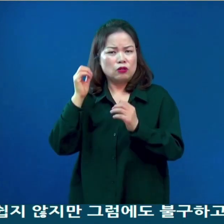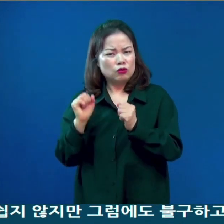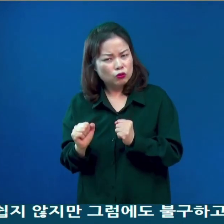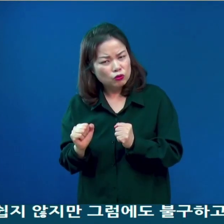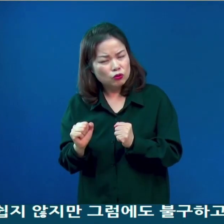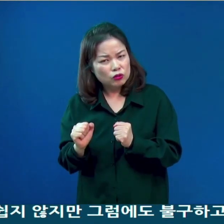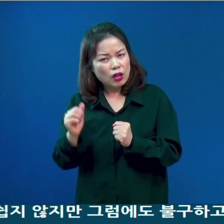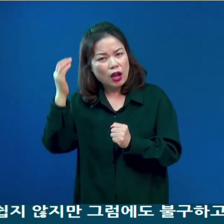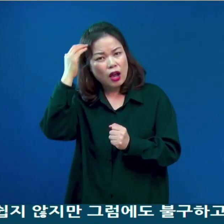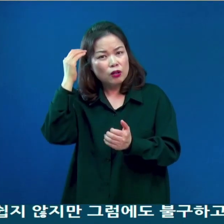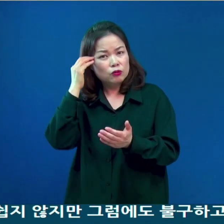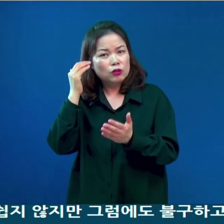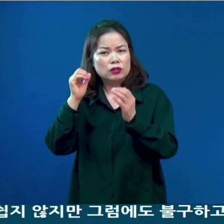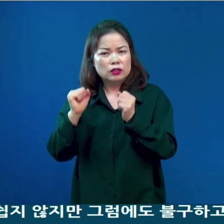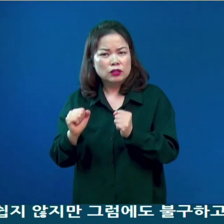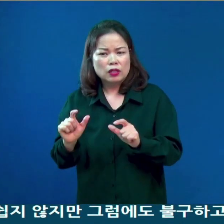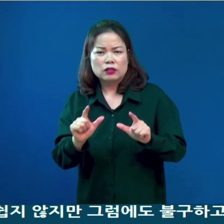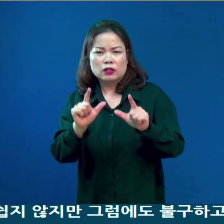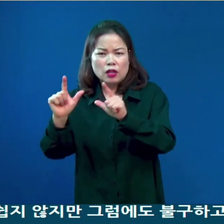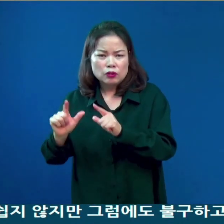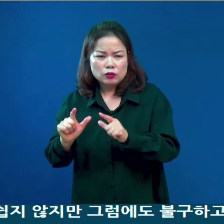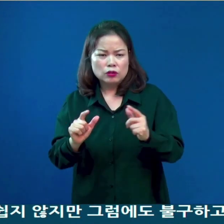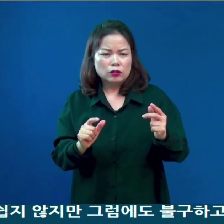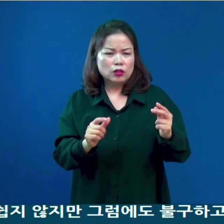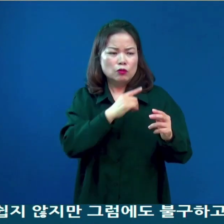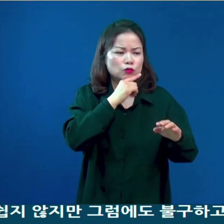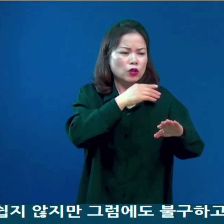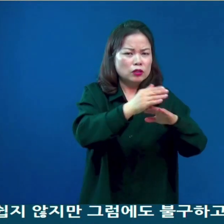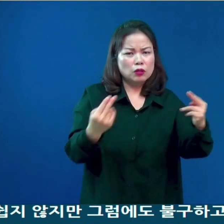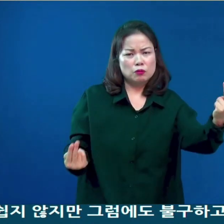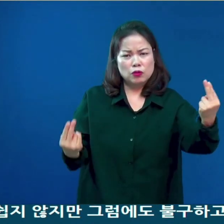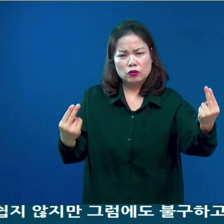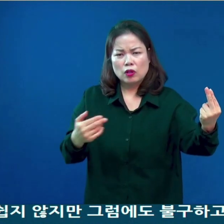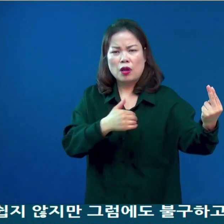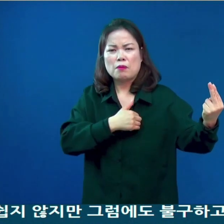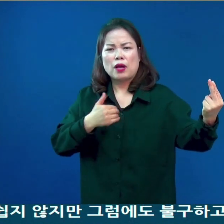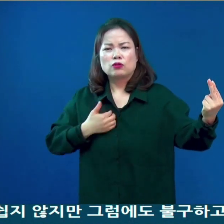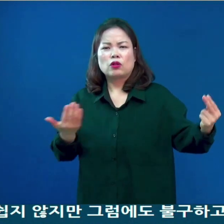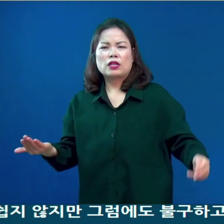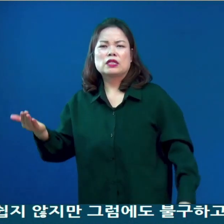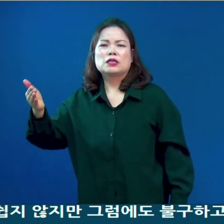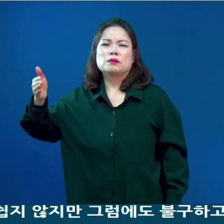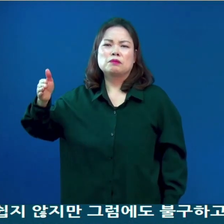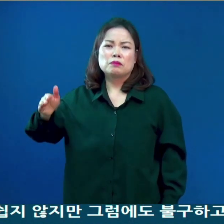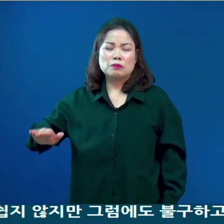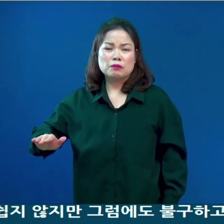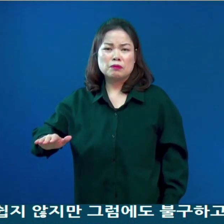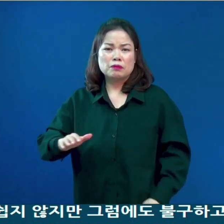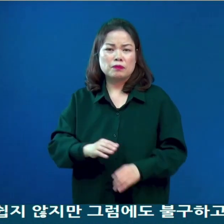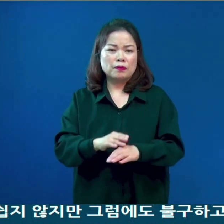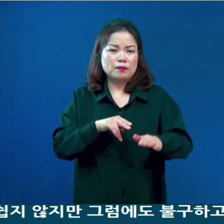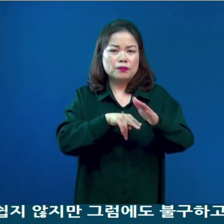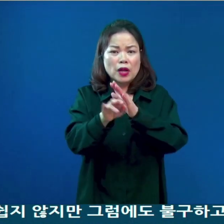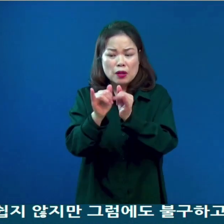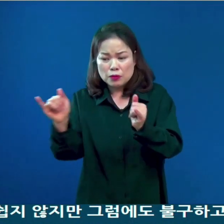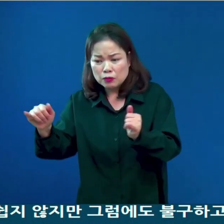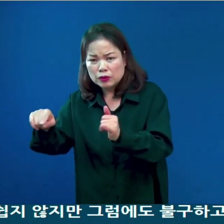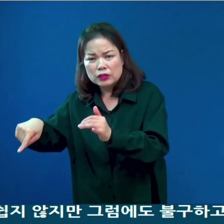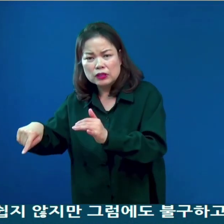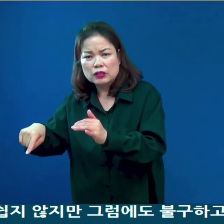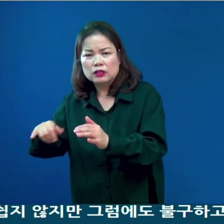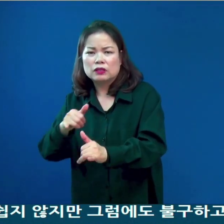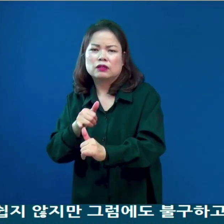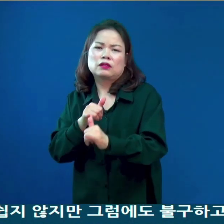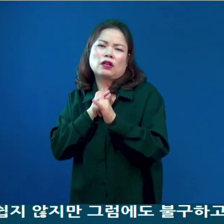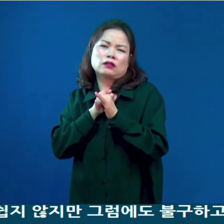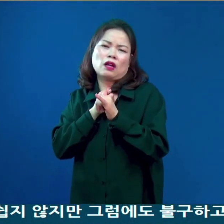이렇게 한국에서 정착해서 북한 사회와 비교하면 굉장히 만족스러운데 탈북민들 내에서의